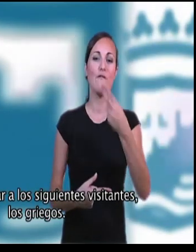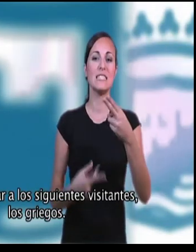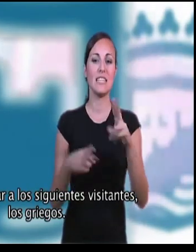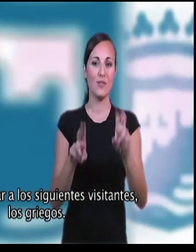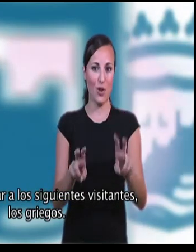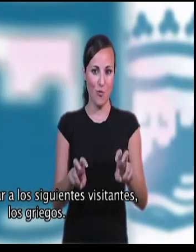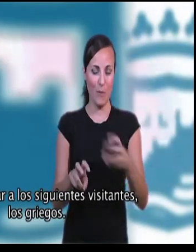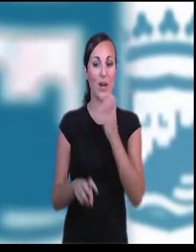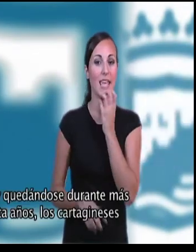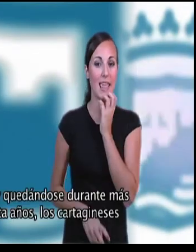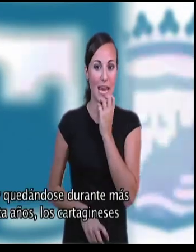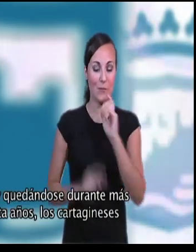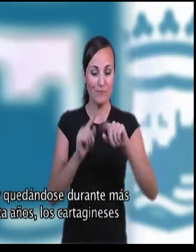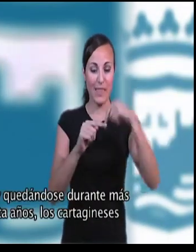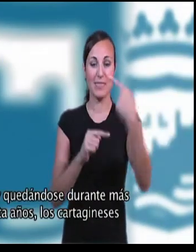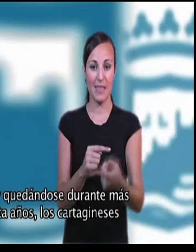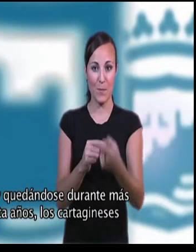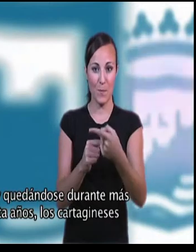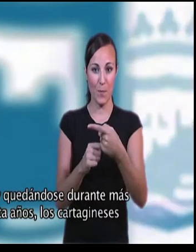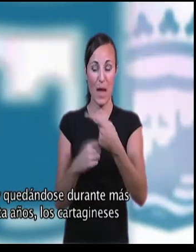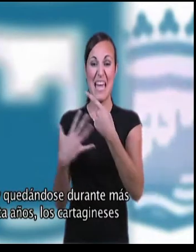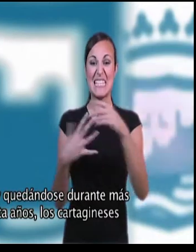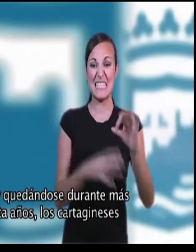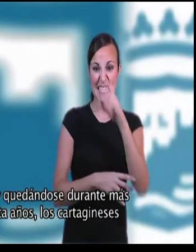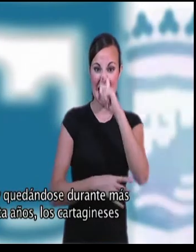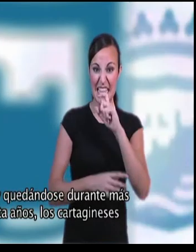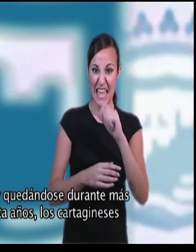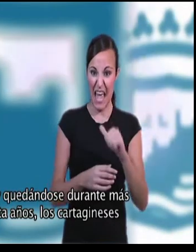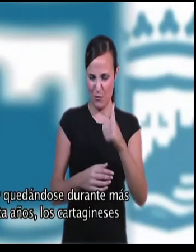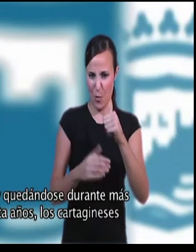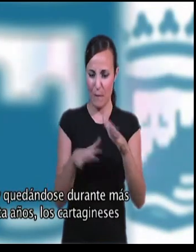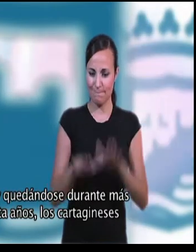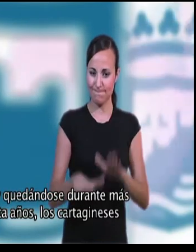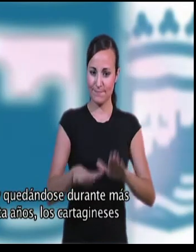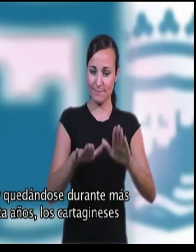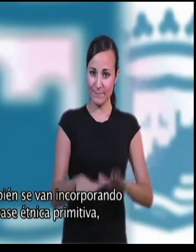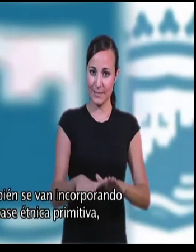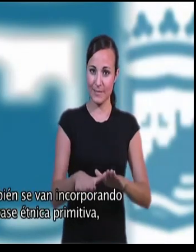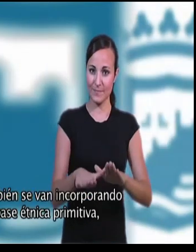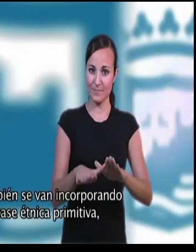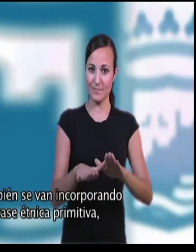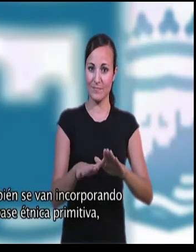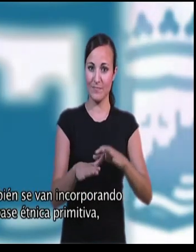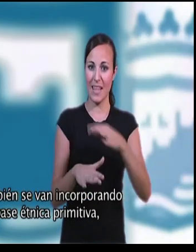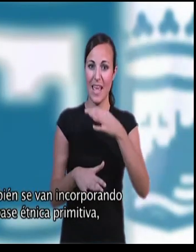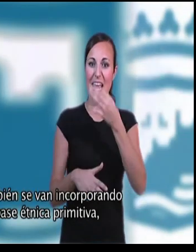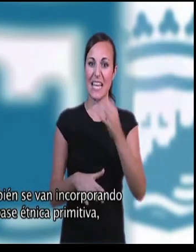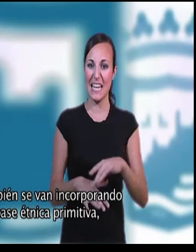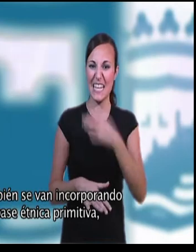los griegos. Tras estos y quedándose durante más de 60 años, los cartagineses. Estos también se van incorporando a la